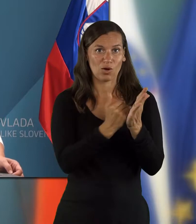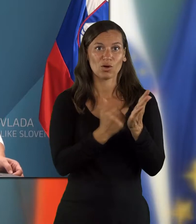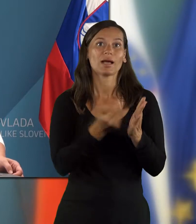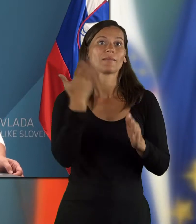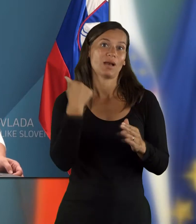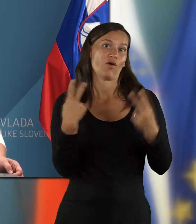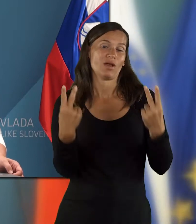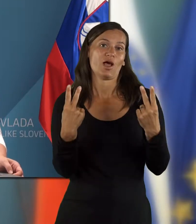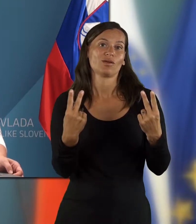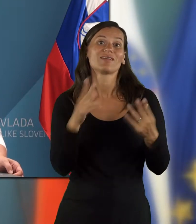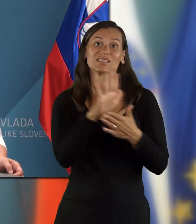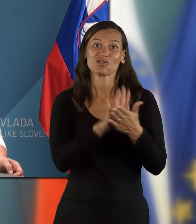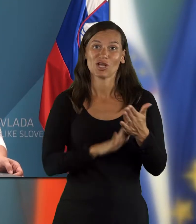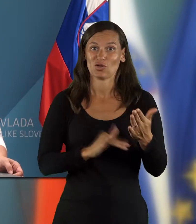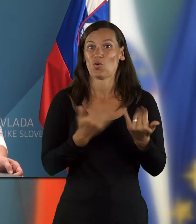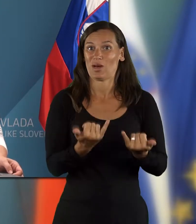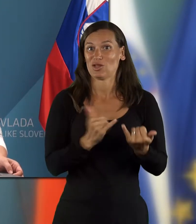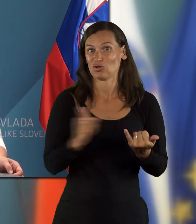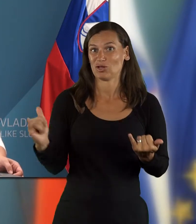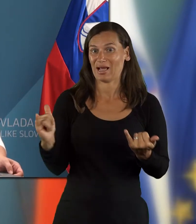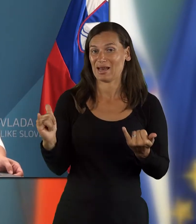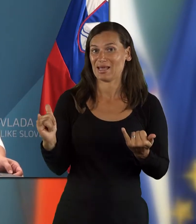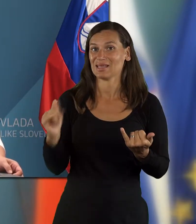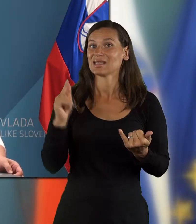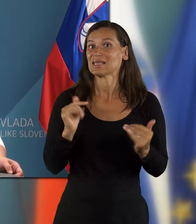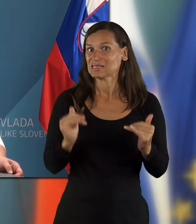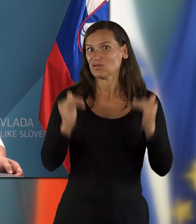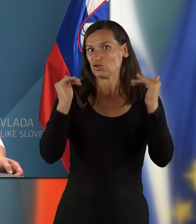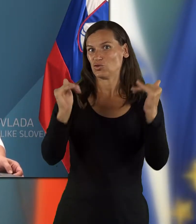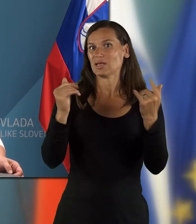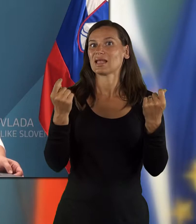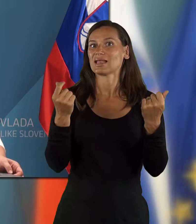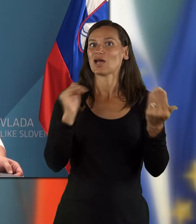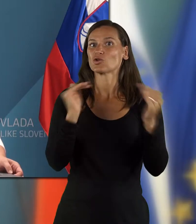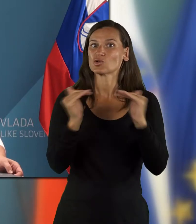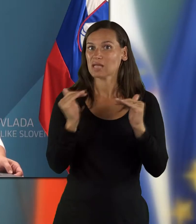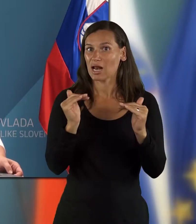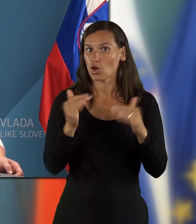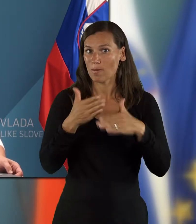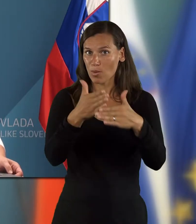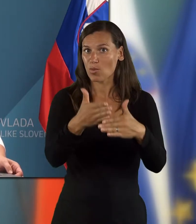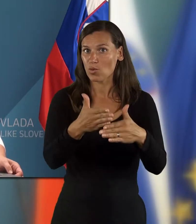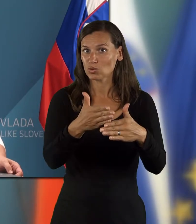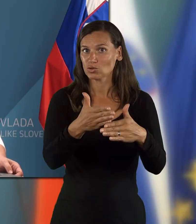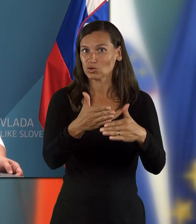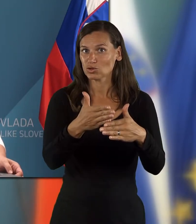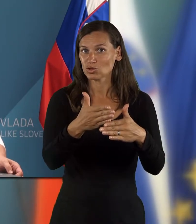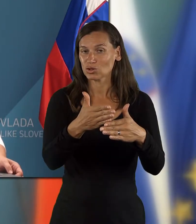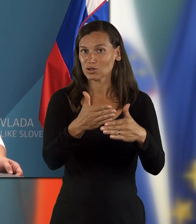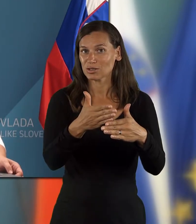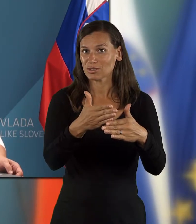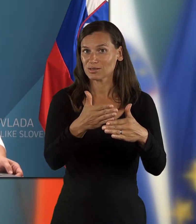bila uveljavljena v začetku letošnjega leta in zvišuje denarno socialno pomoč